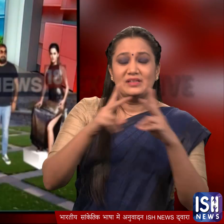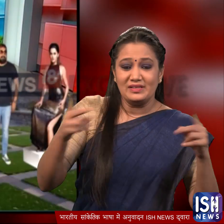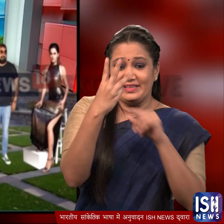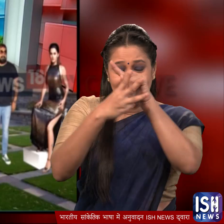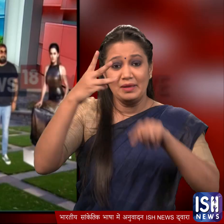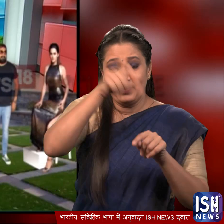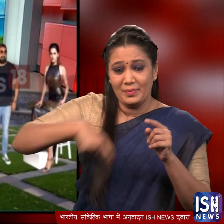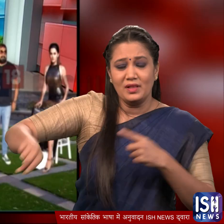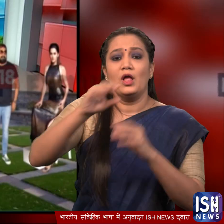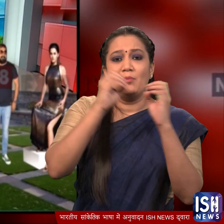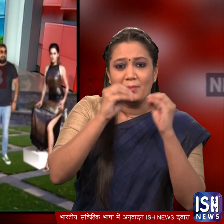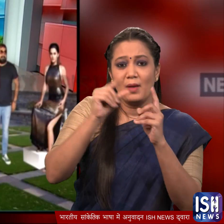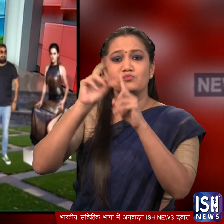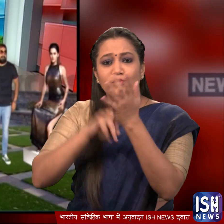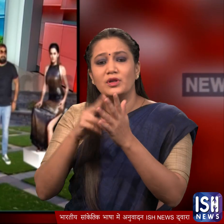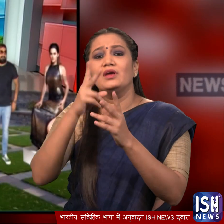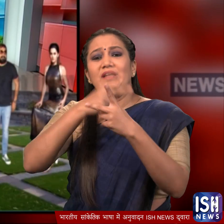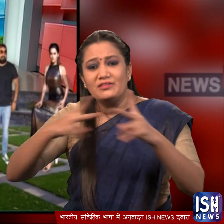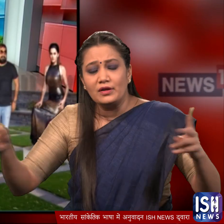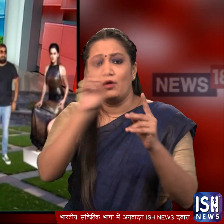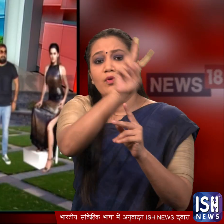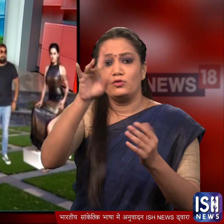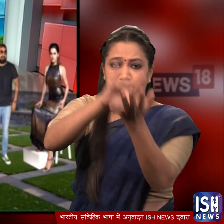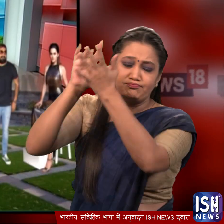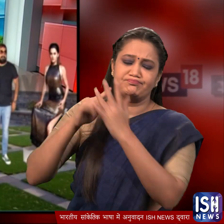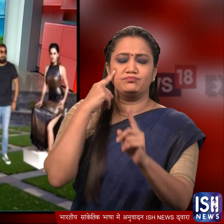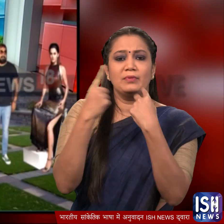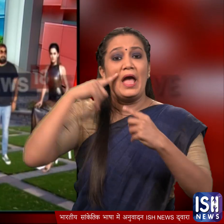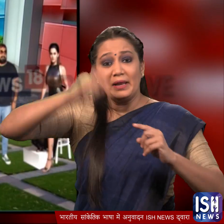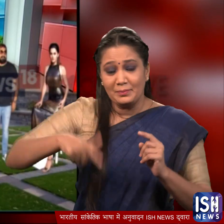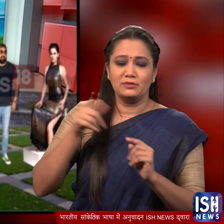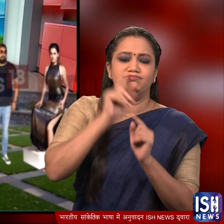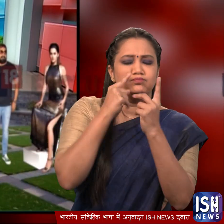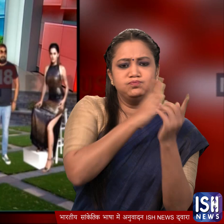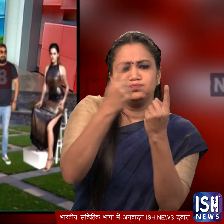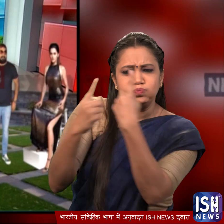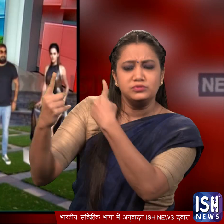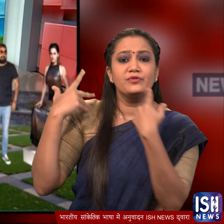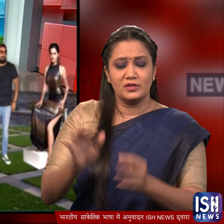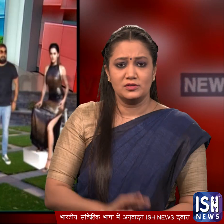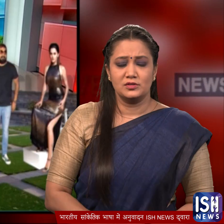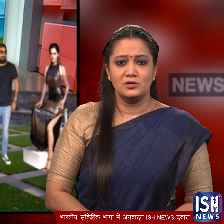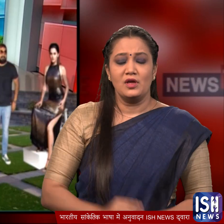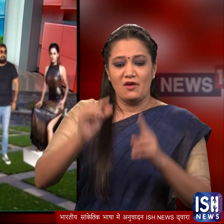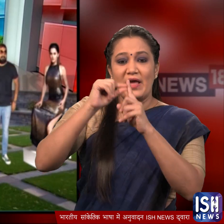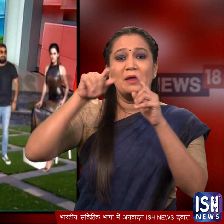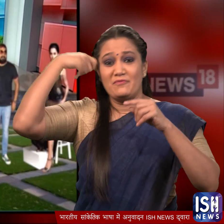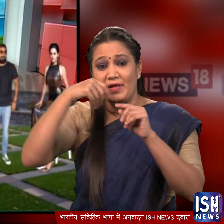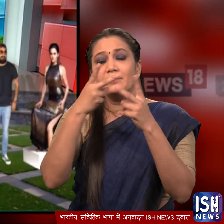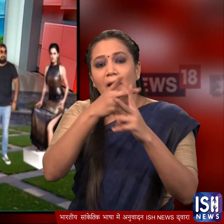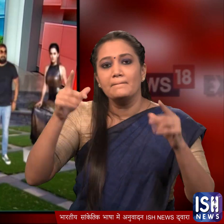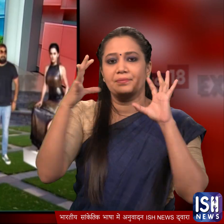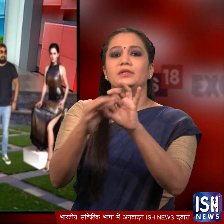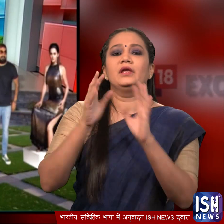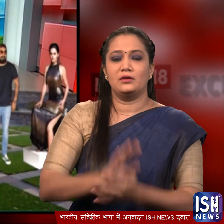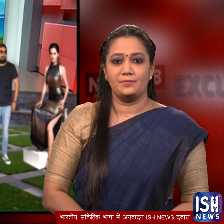कश्यप, विकास बहल और एक्टर तापसी पन्नू से जुड़े मुंबई और पुणे के 22 ठिकानों पर आयकर विभाग ने छापेमारी की है। छापेमारी की यह कार्रवाई